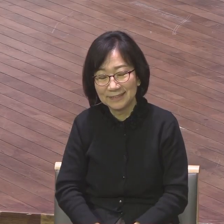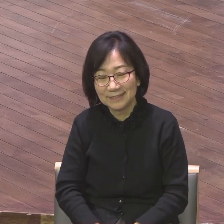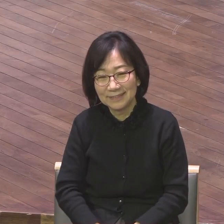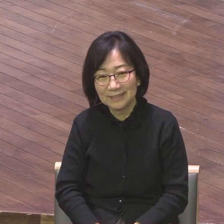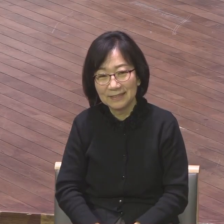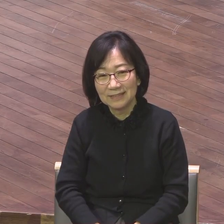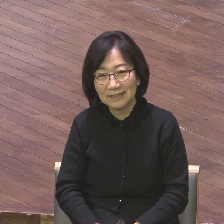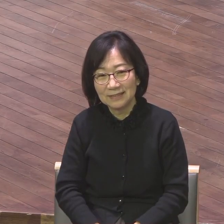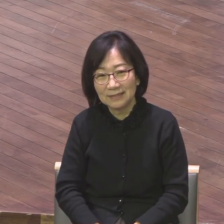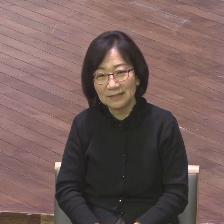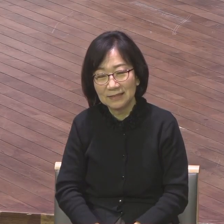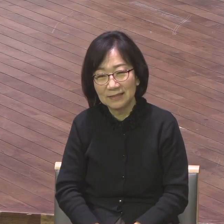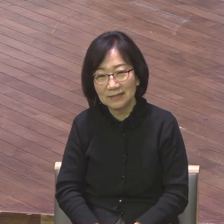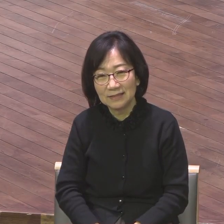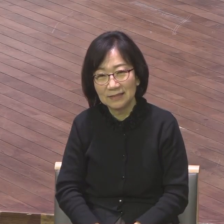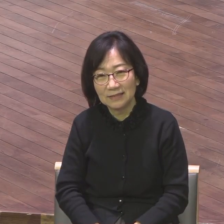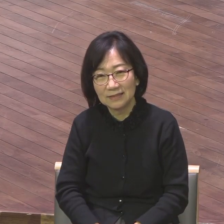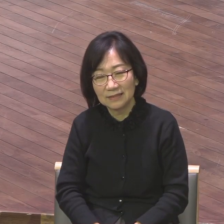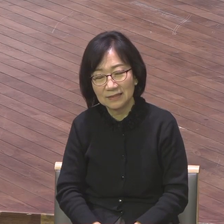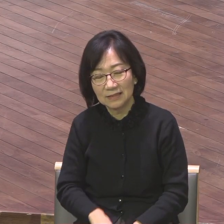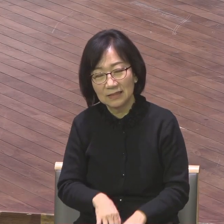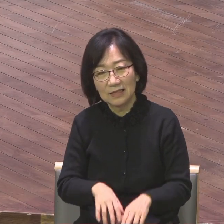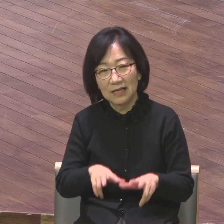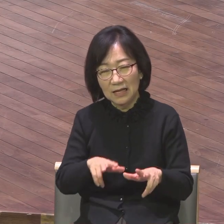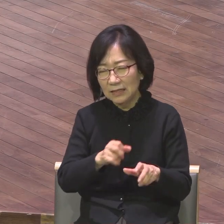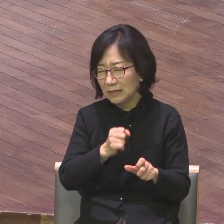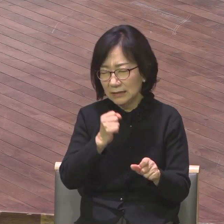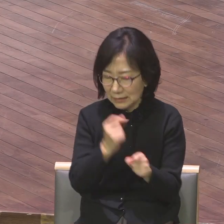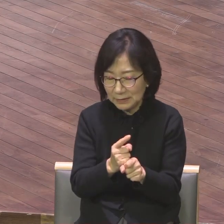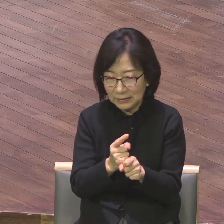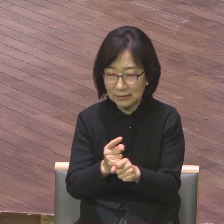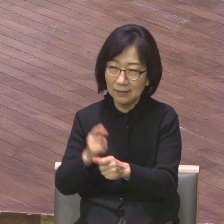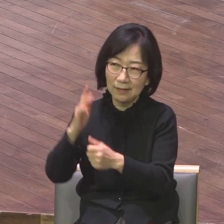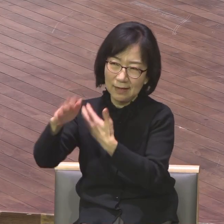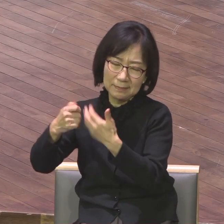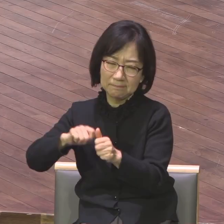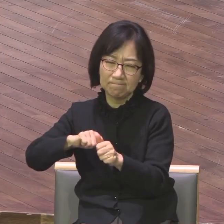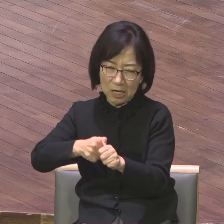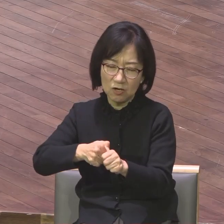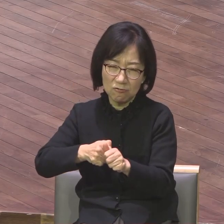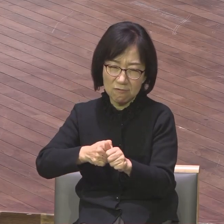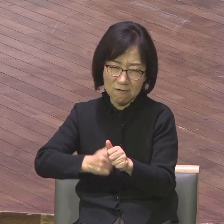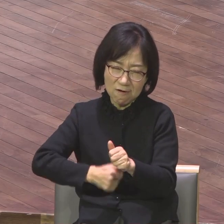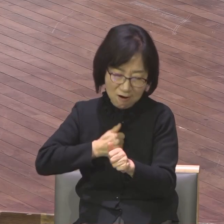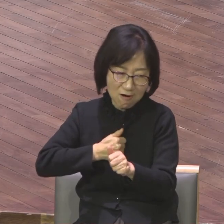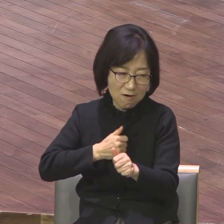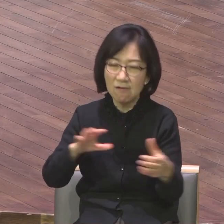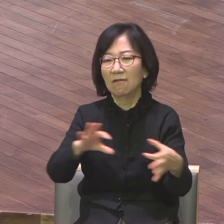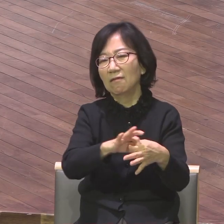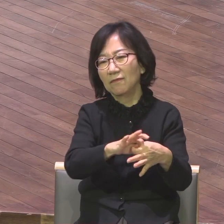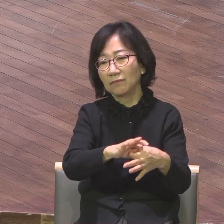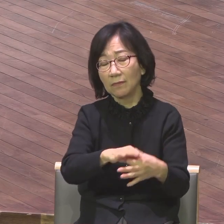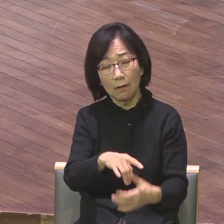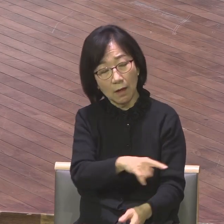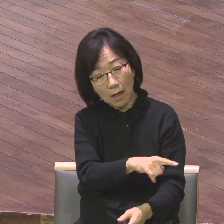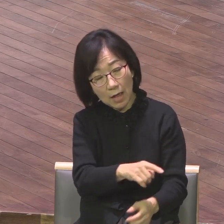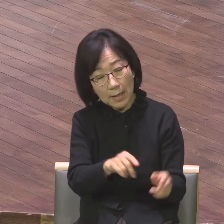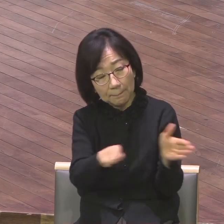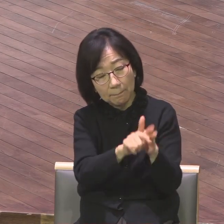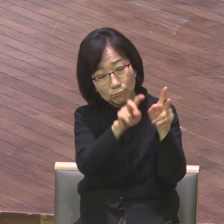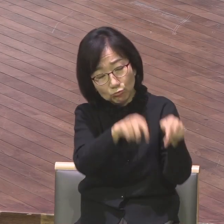이미 진노 속에 있다 그래. 지금 현재 그 증거를 보세요. 얼마나 비참하게 삽니까?